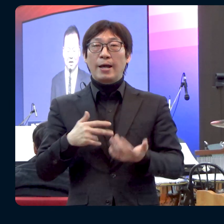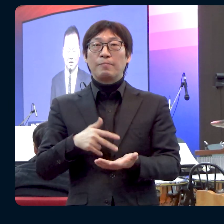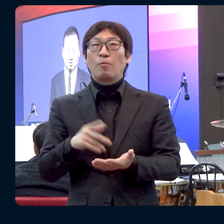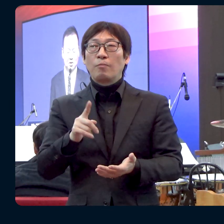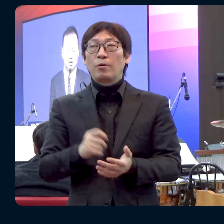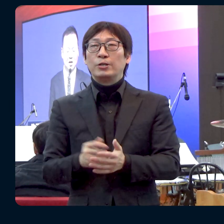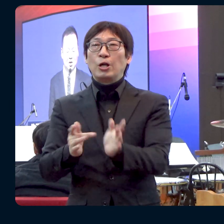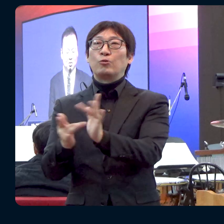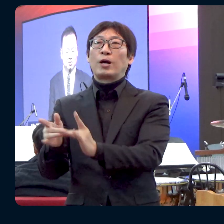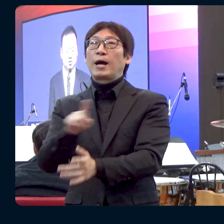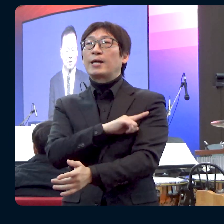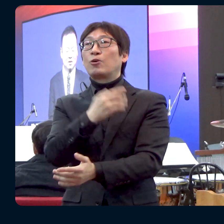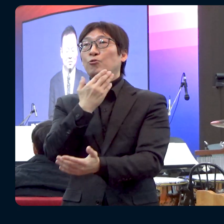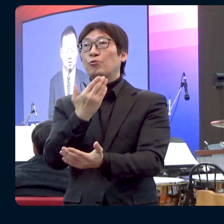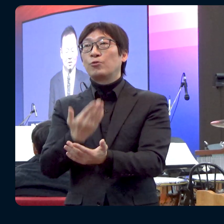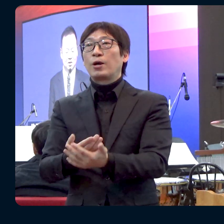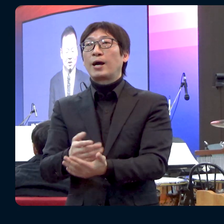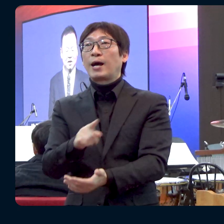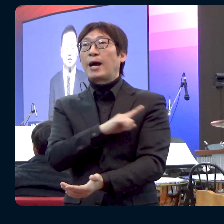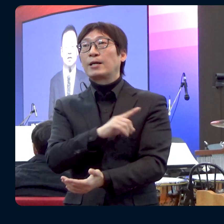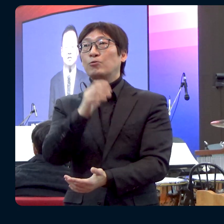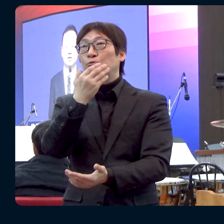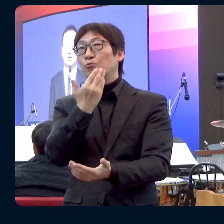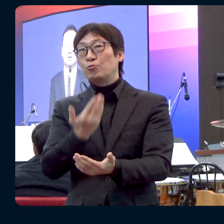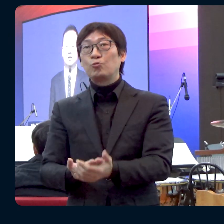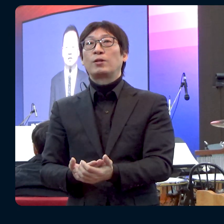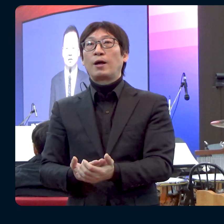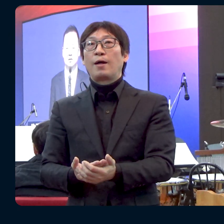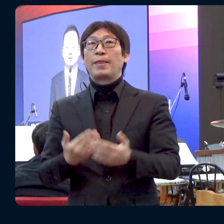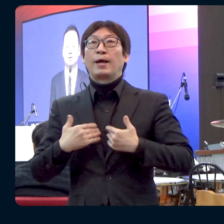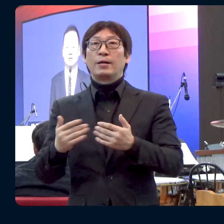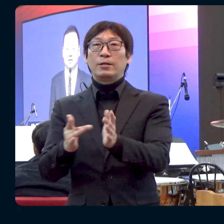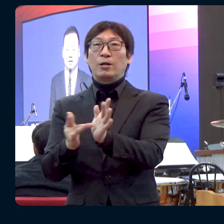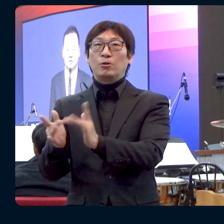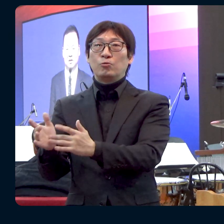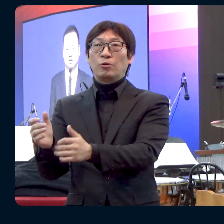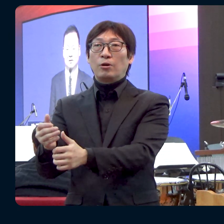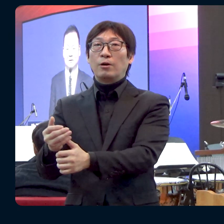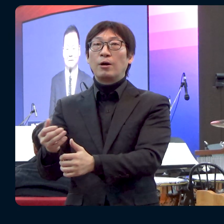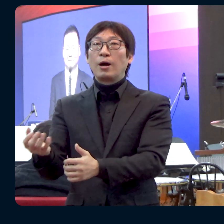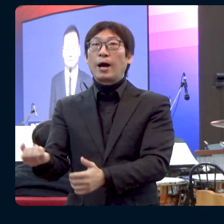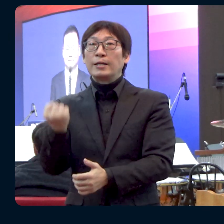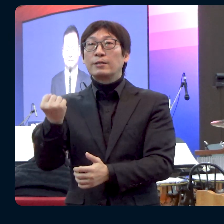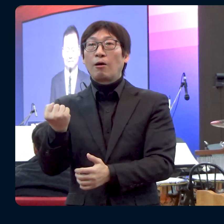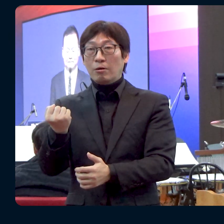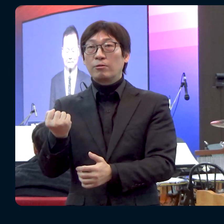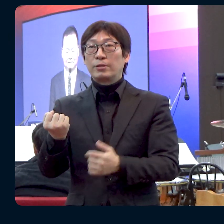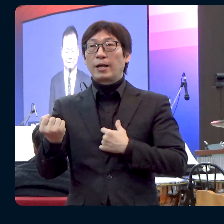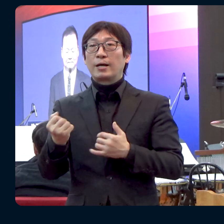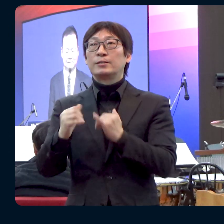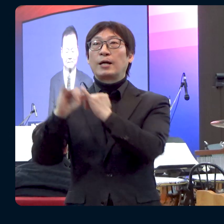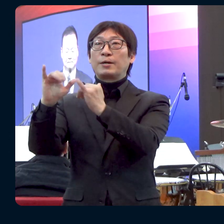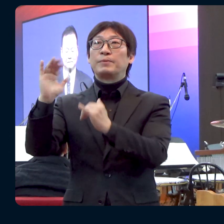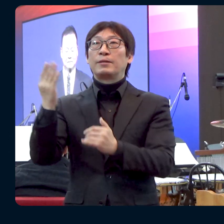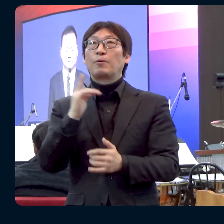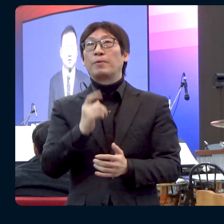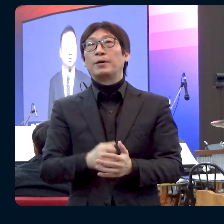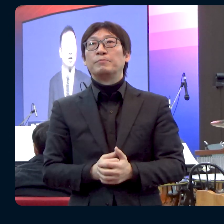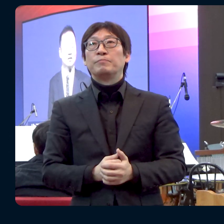예수가 가장 귀하고 가장 값지다. 내가 예수를 얻을 수만 있다면 그것이 내게는 가장 큰 상급이다.